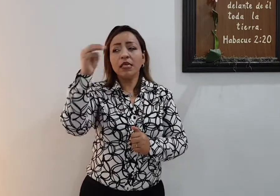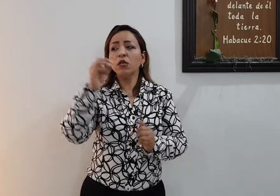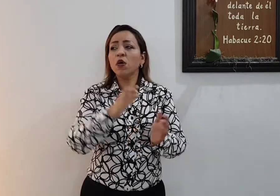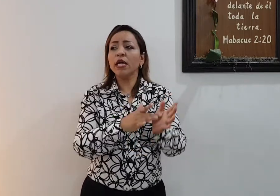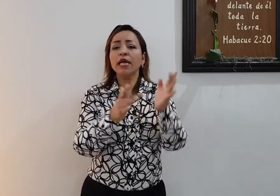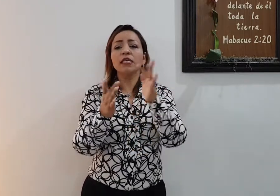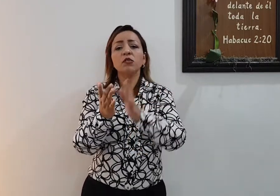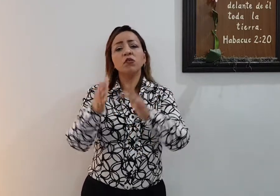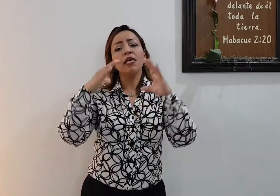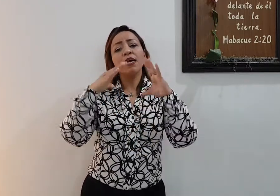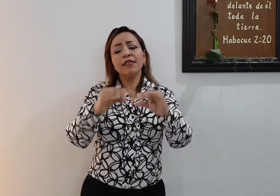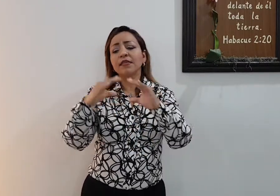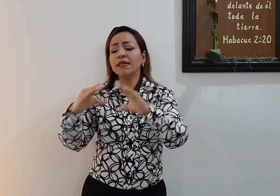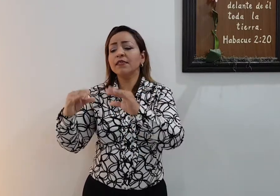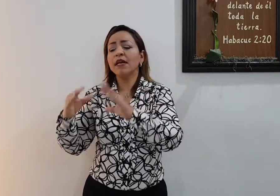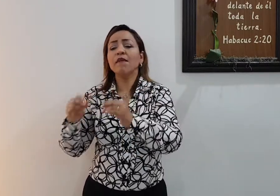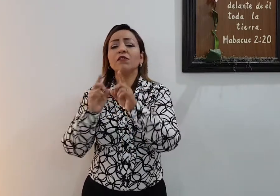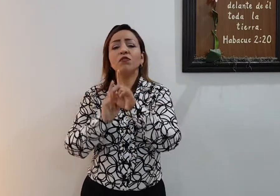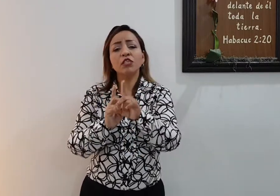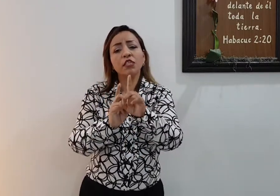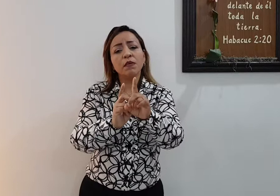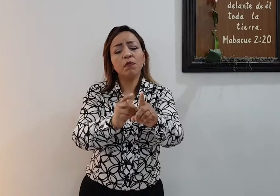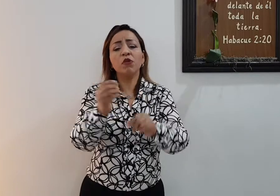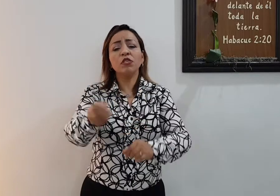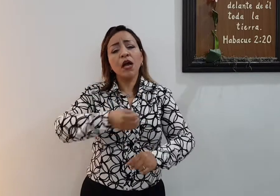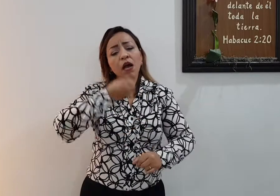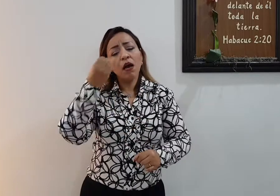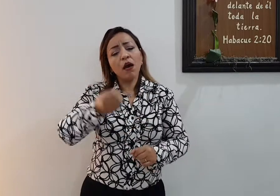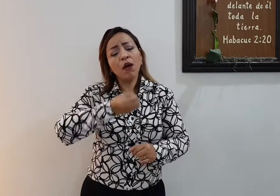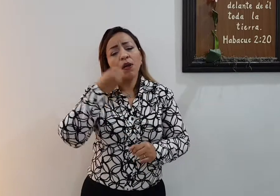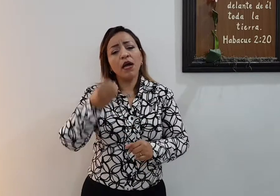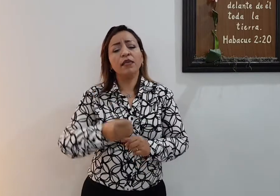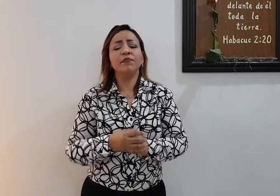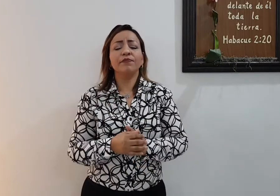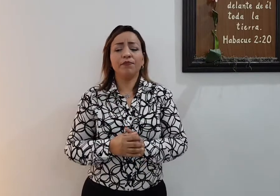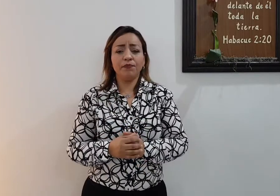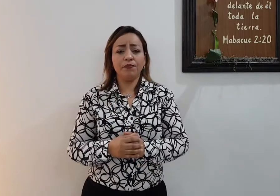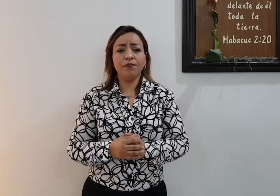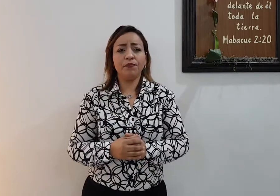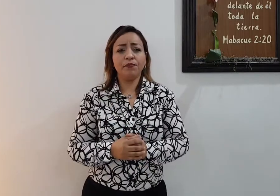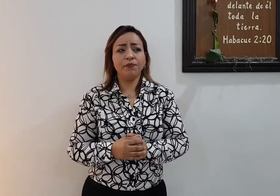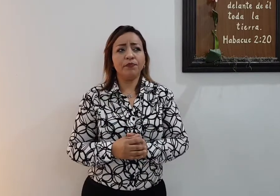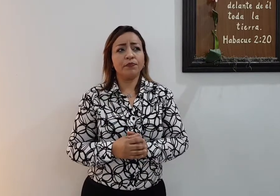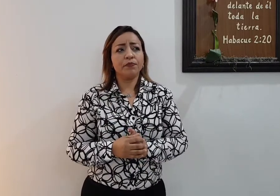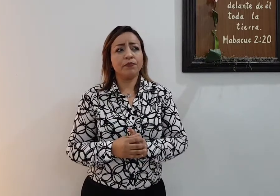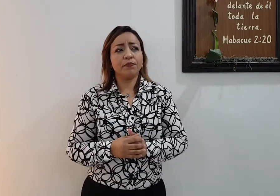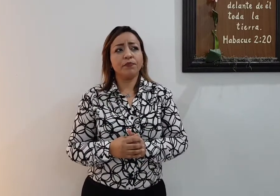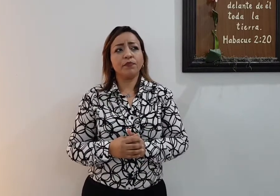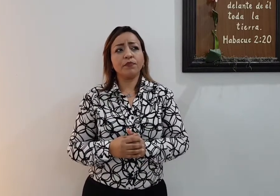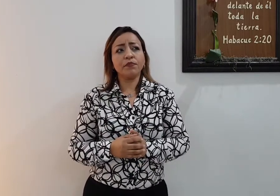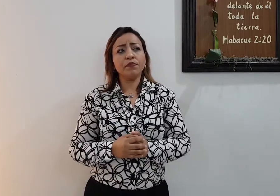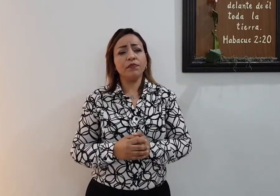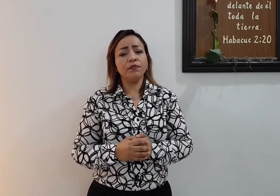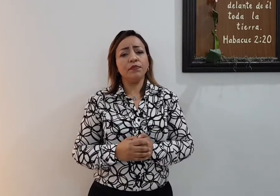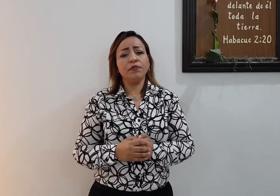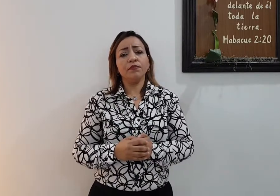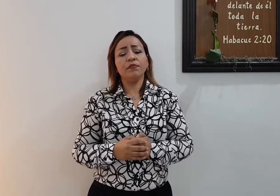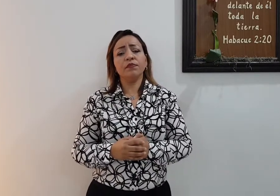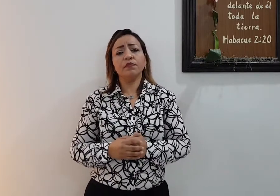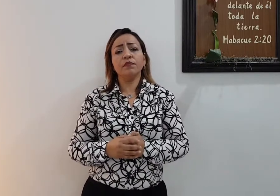orar, les enseñó esa famosa oración modelo. Usted se acuerda, ¿verdad? La oración modelo era la oración del Padre Nuestro.